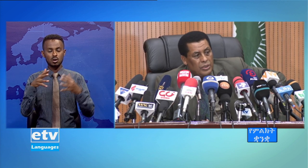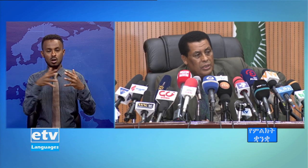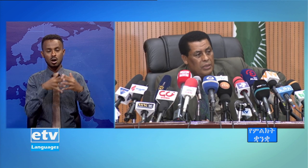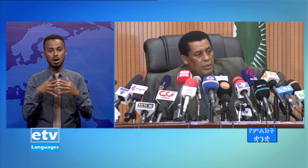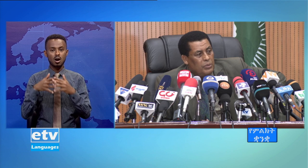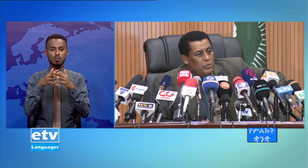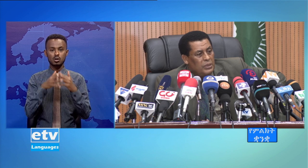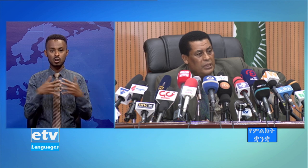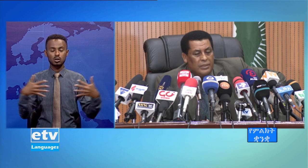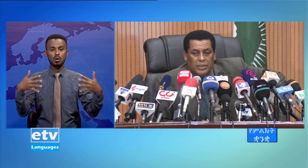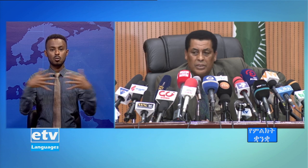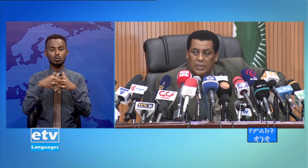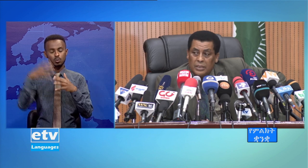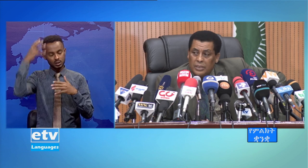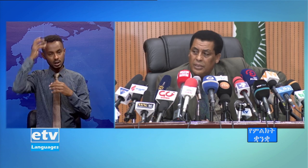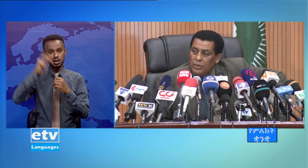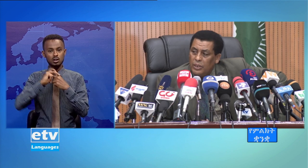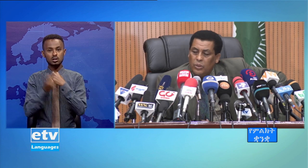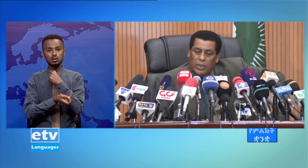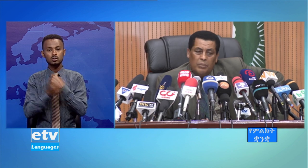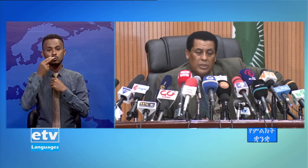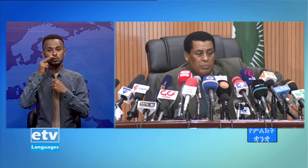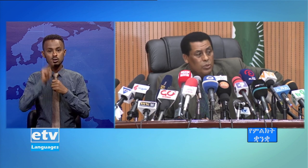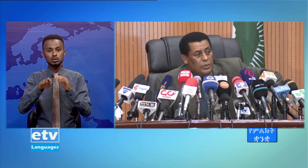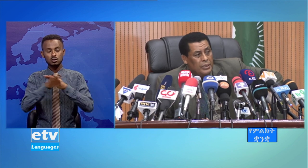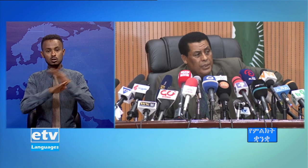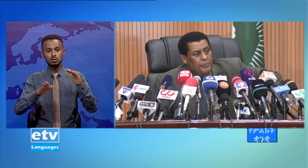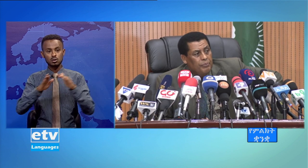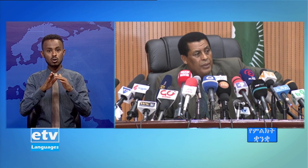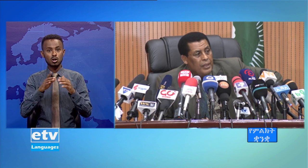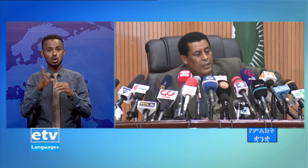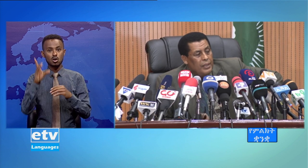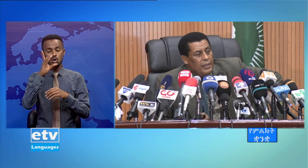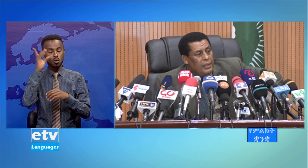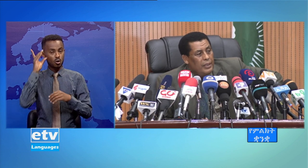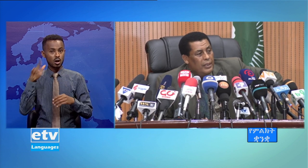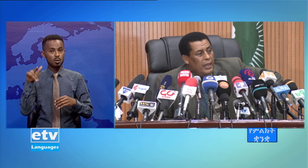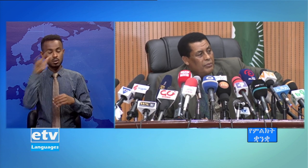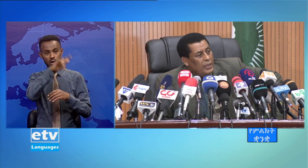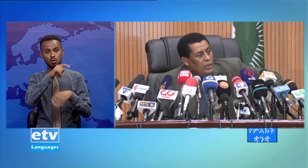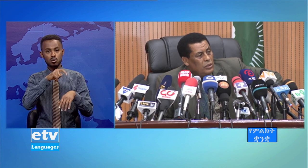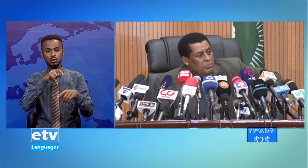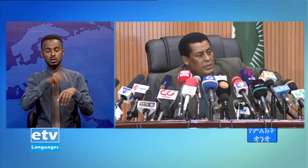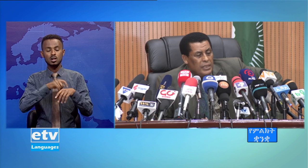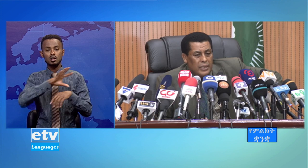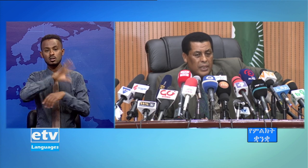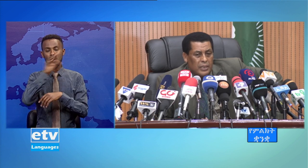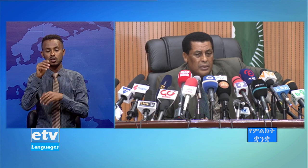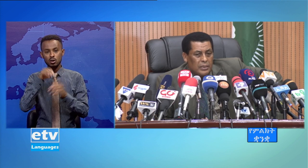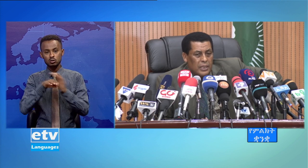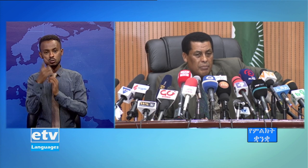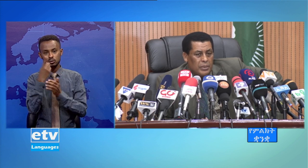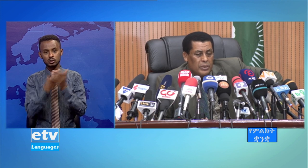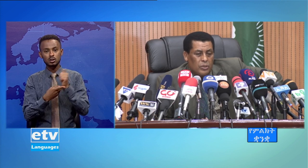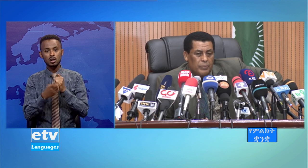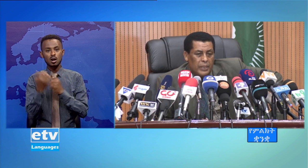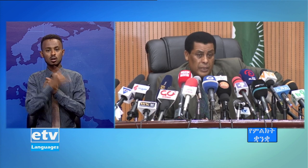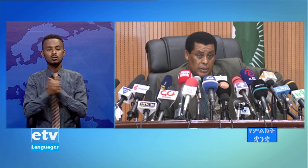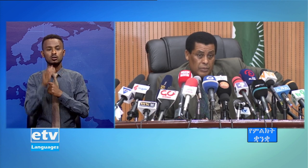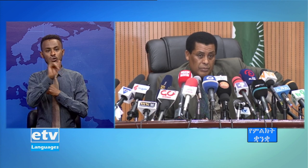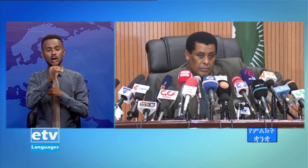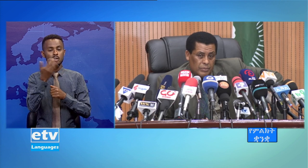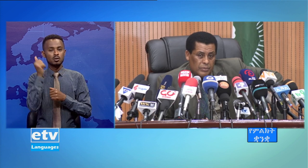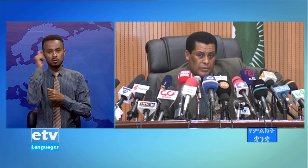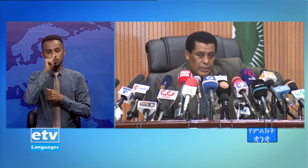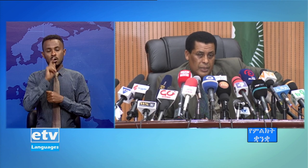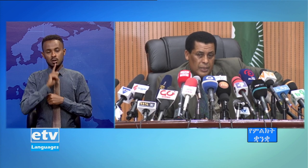አሜሪካኖች የተባበሩት መንግስታት ድርጅት እዝ ስር ወደ ኮሪያ በዘመቱ ጊዜ ከአፍሪካ ውስጥ ብቸኛ ሀገር እዛ የነበረች ኢትዮጵያ ናት